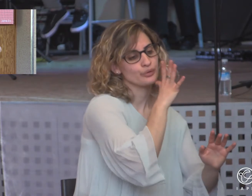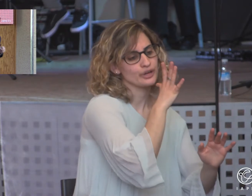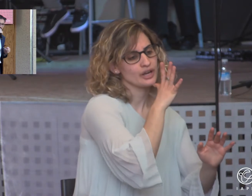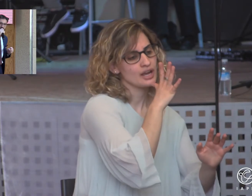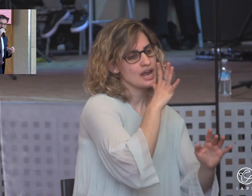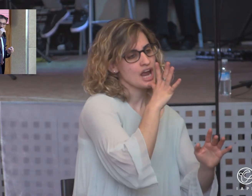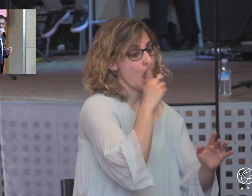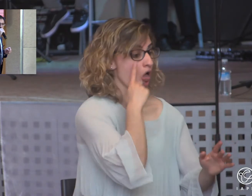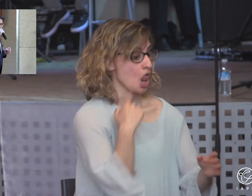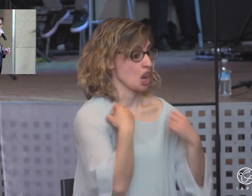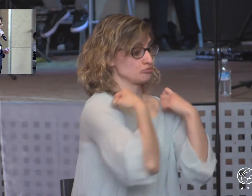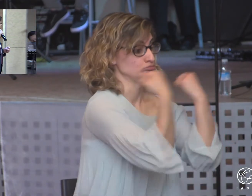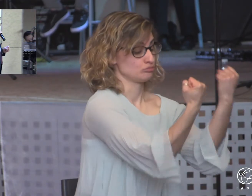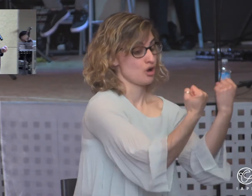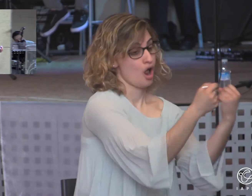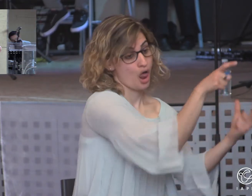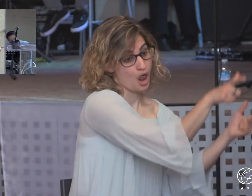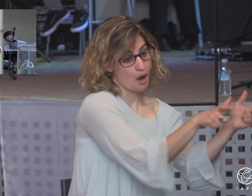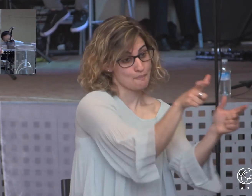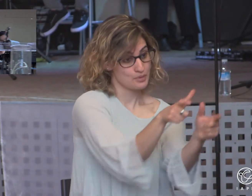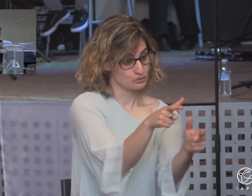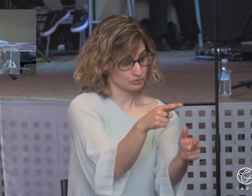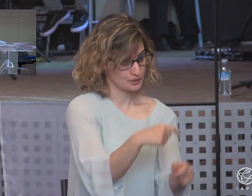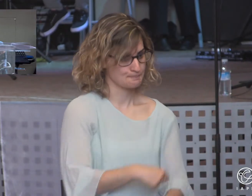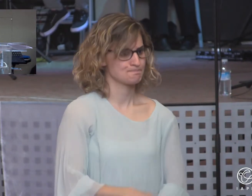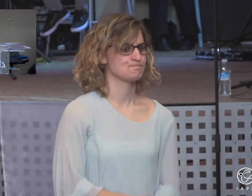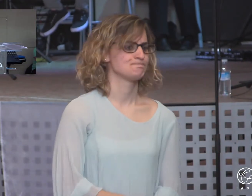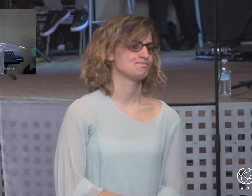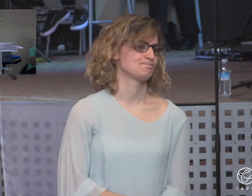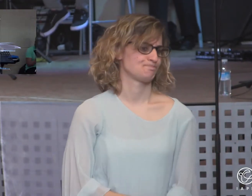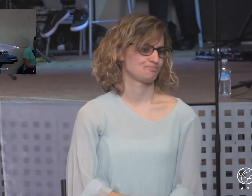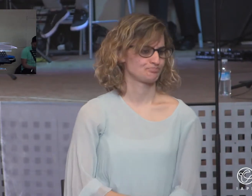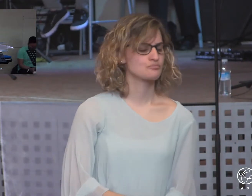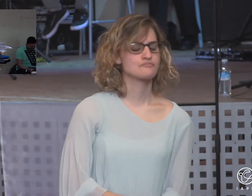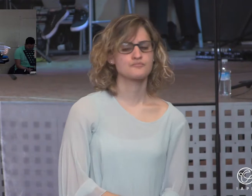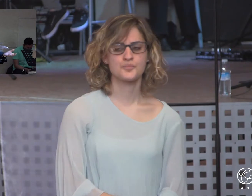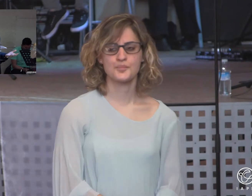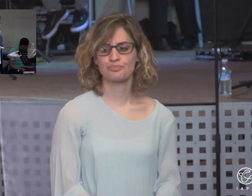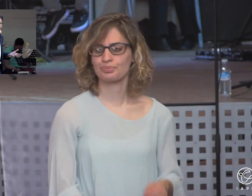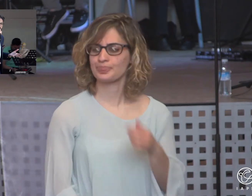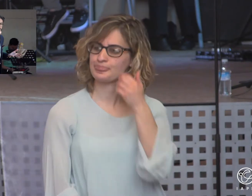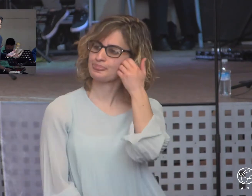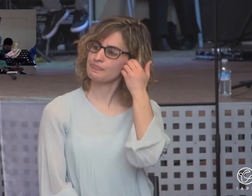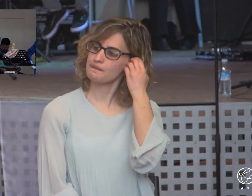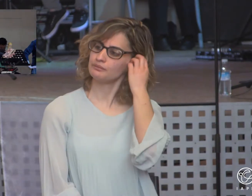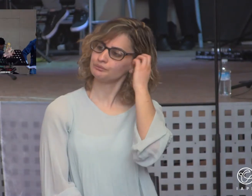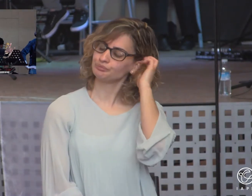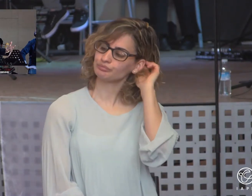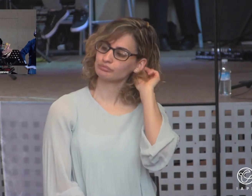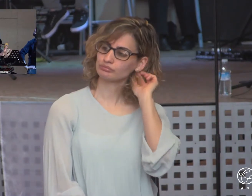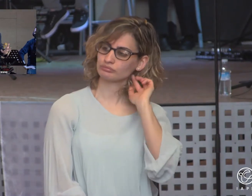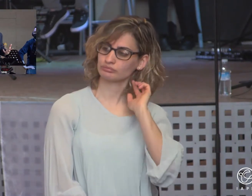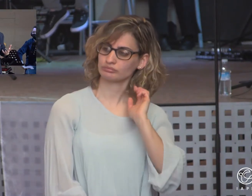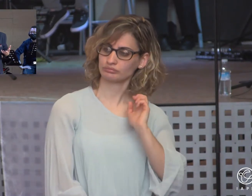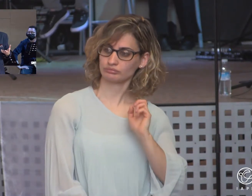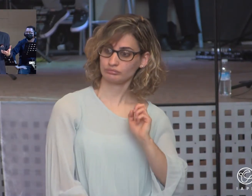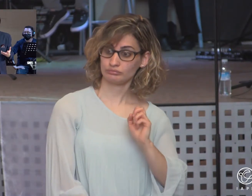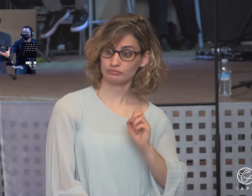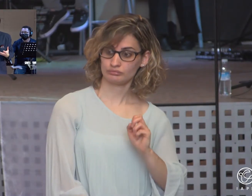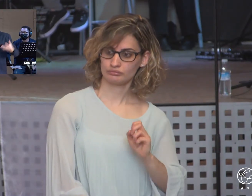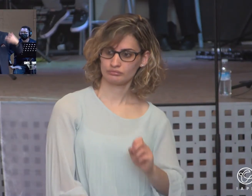Madre mía, tenía que ser tremendo. Porque es que eso tenía que ser como que te